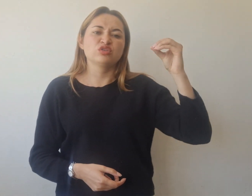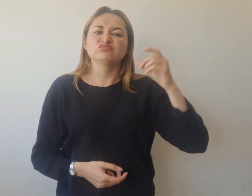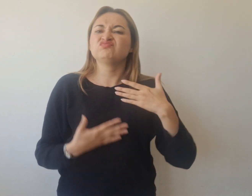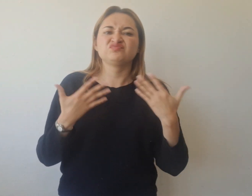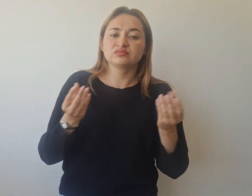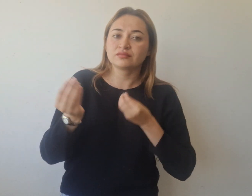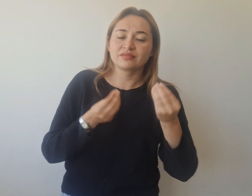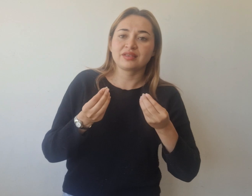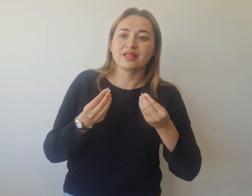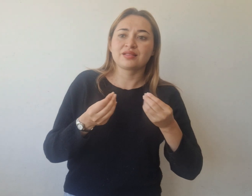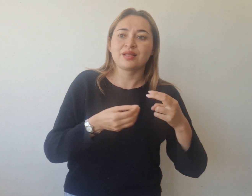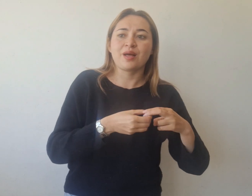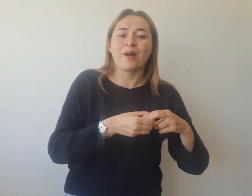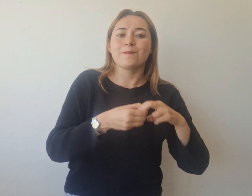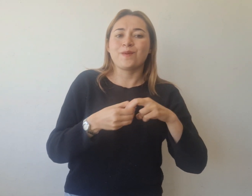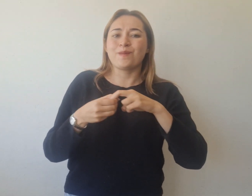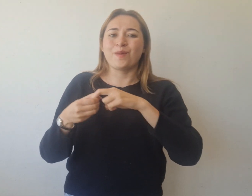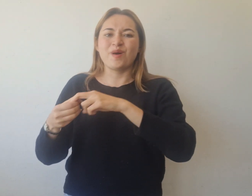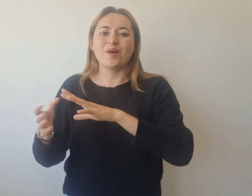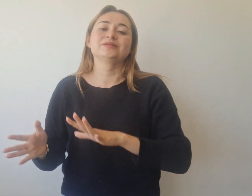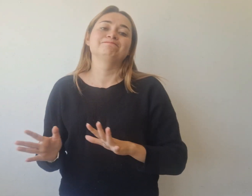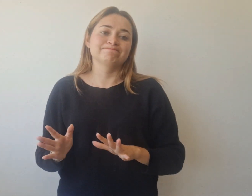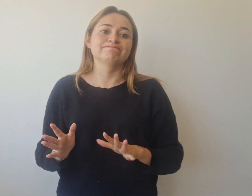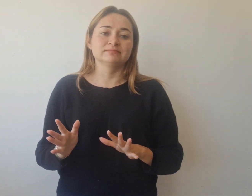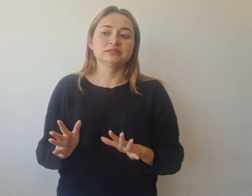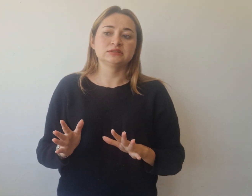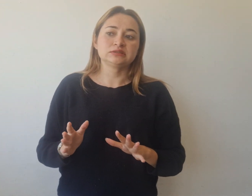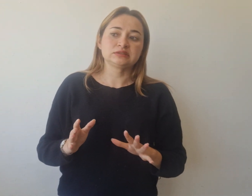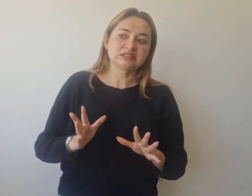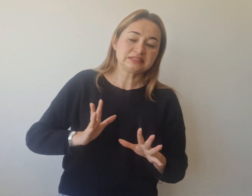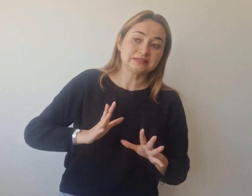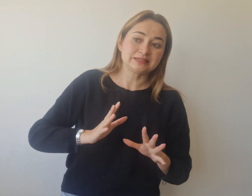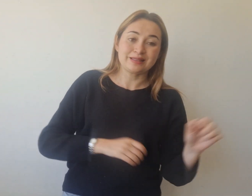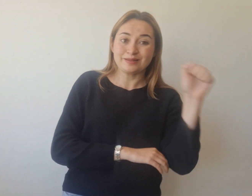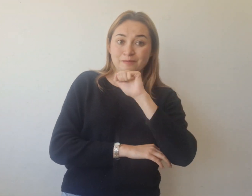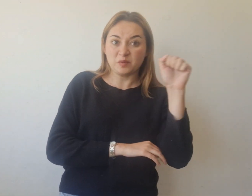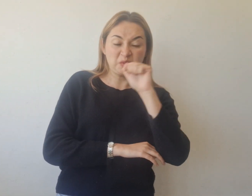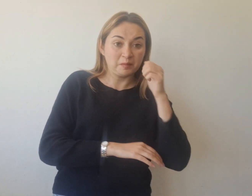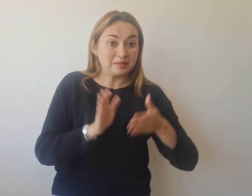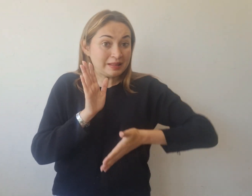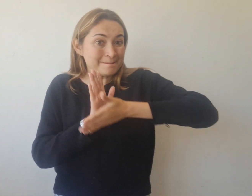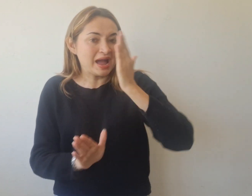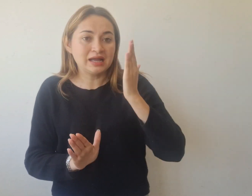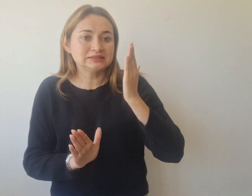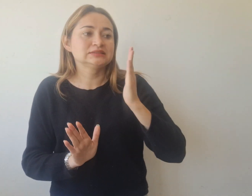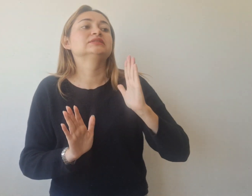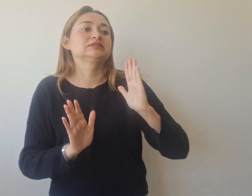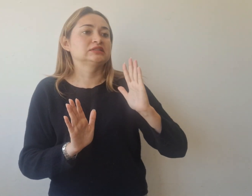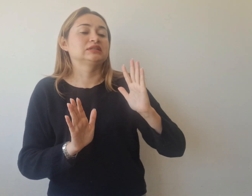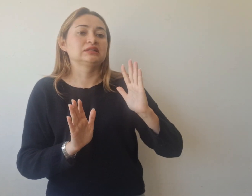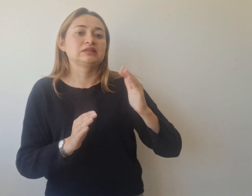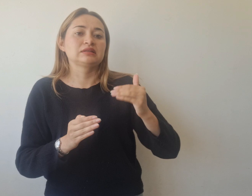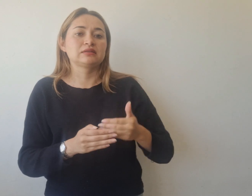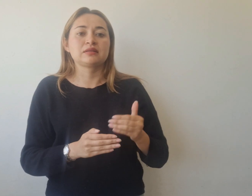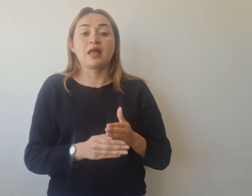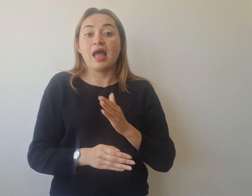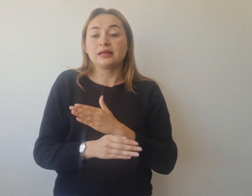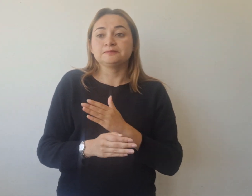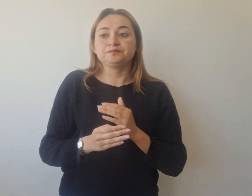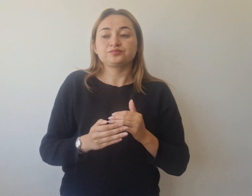transportar a la estructura criminal en vehículos después de los surtos también se logró la incautación de